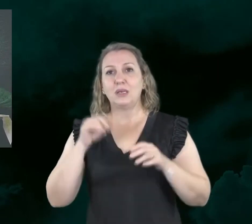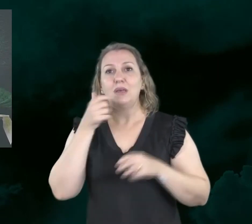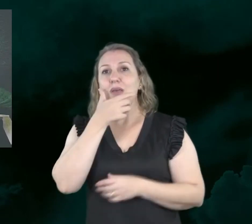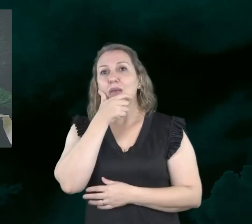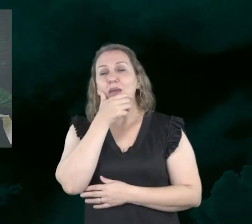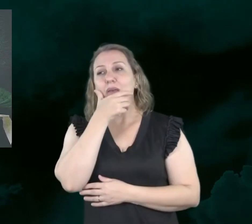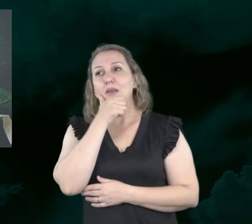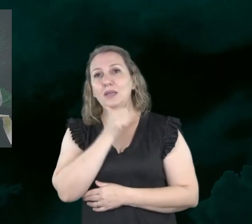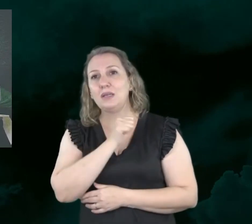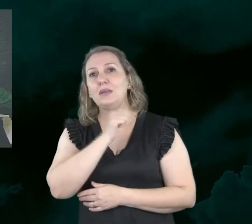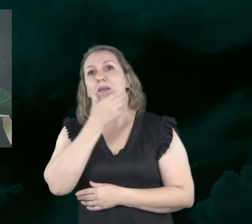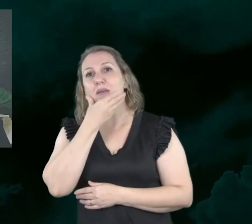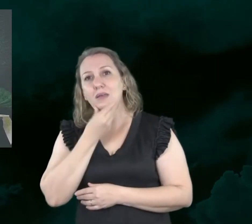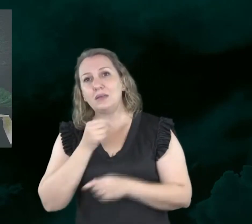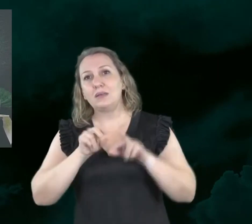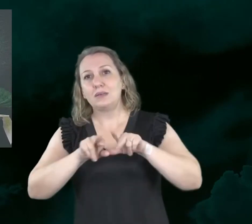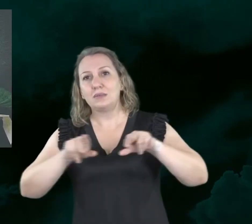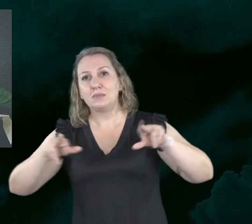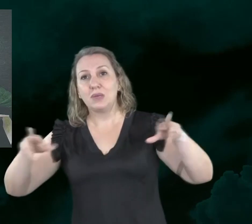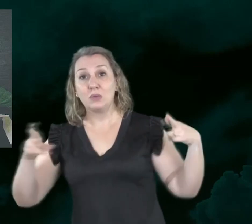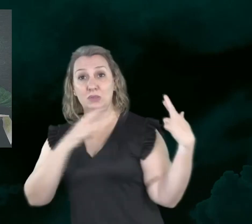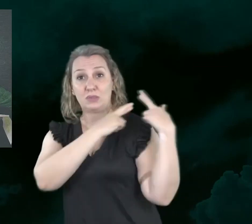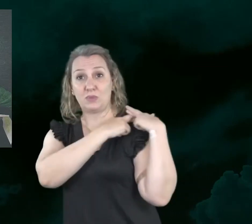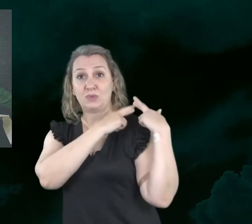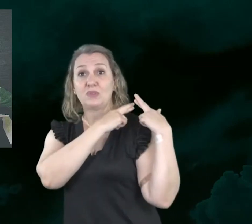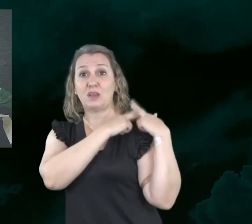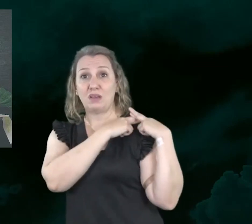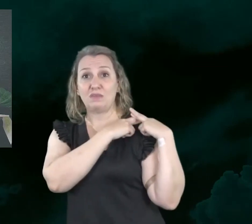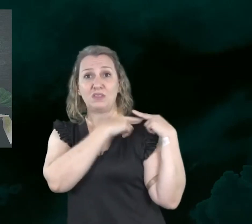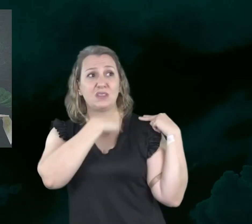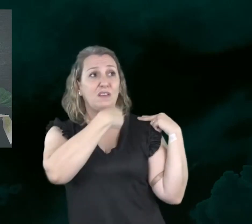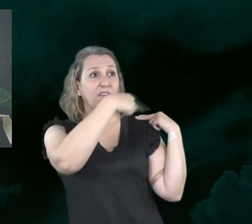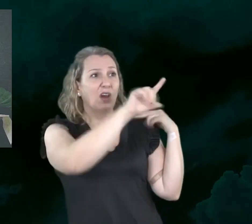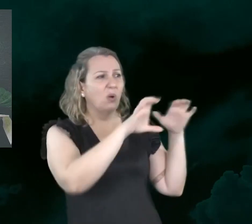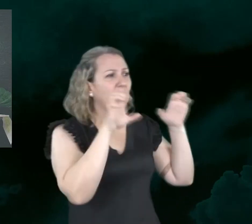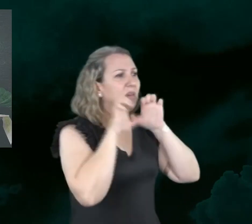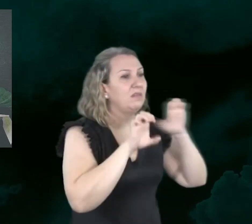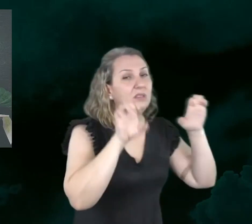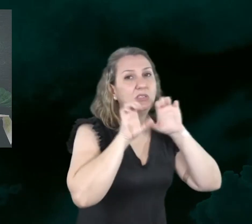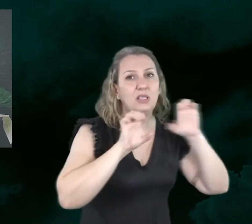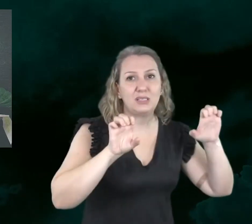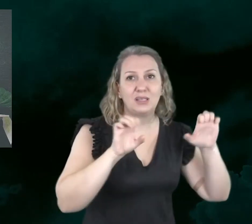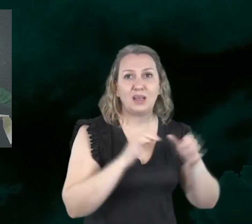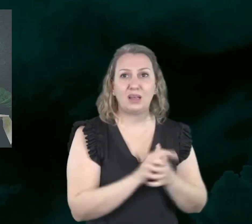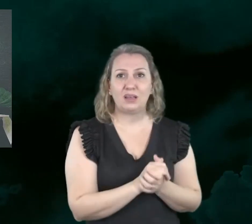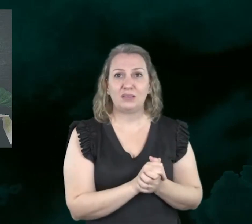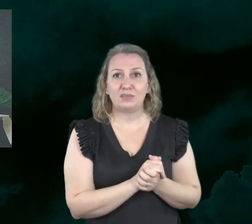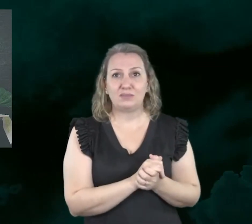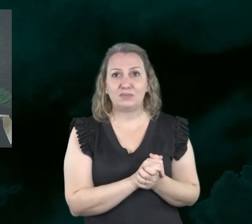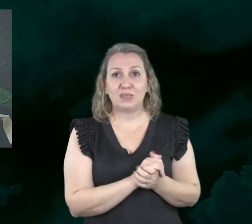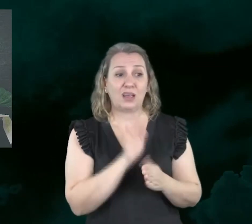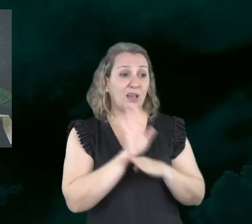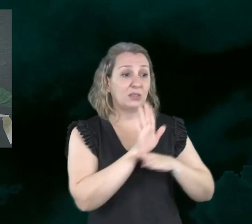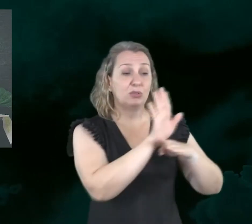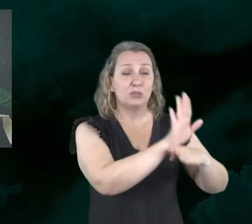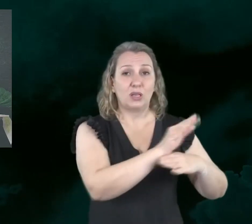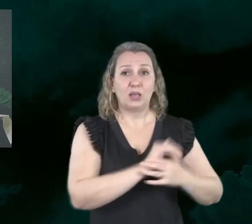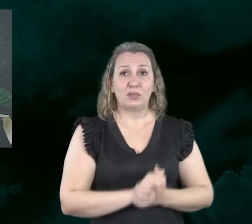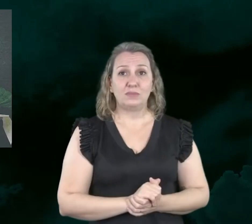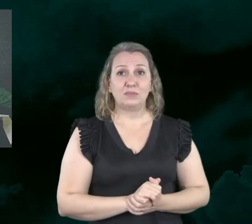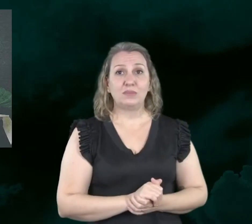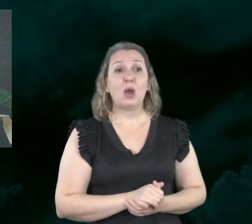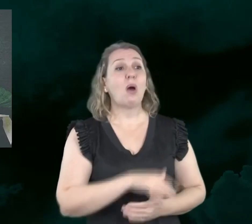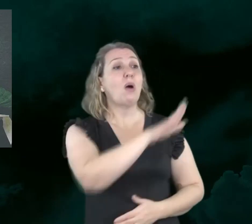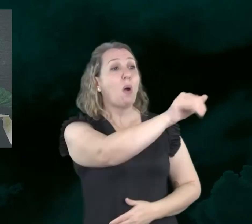às pessoas. E as pessoas estão sendo o quê? Estão tendo contato com Deus e sendo reconectados